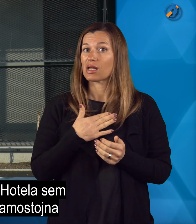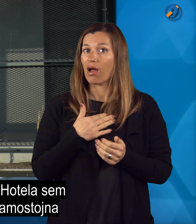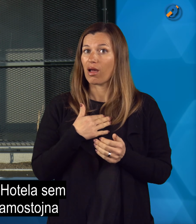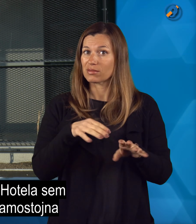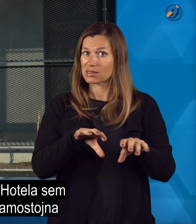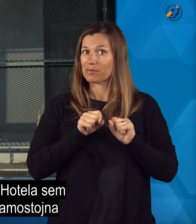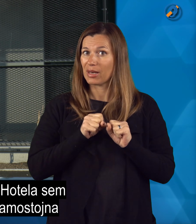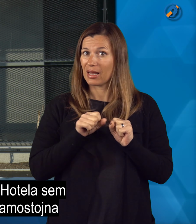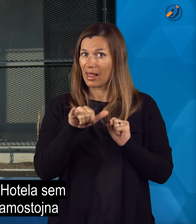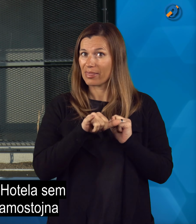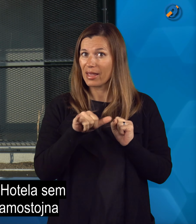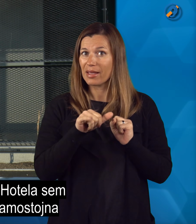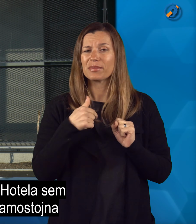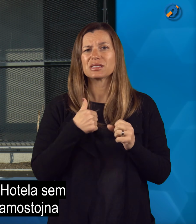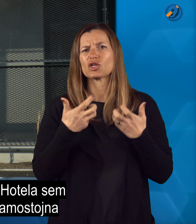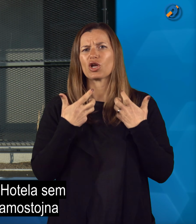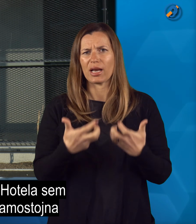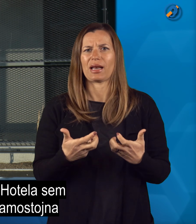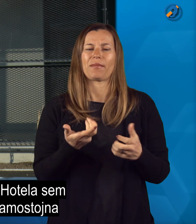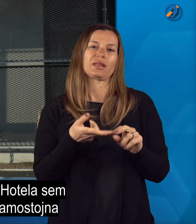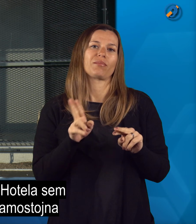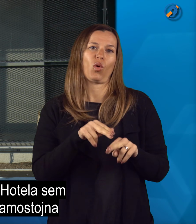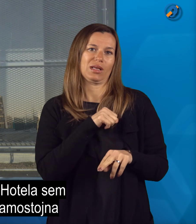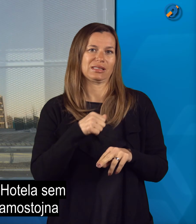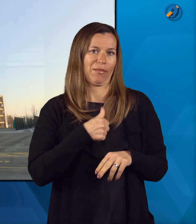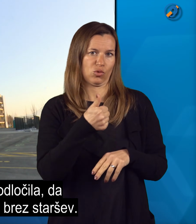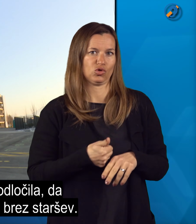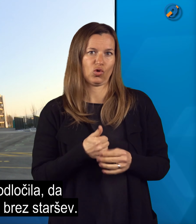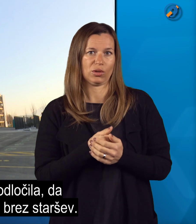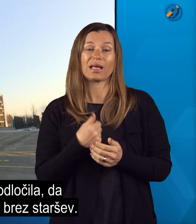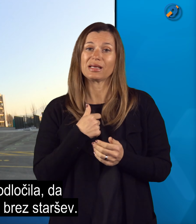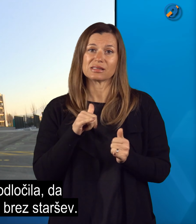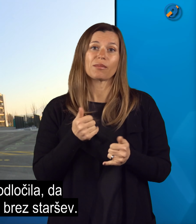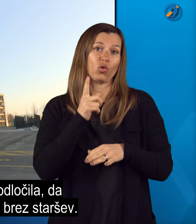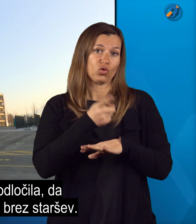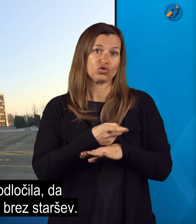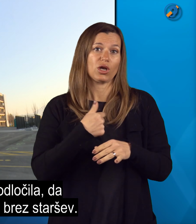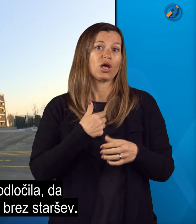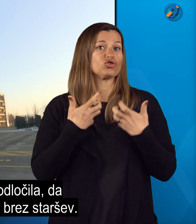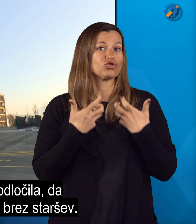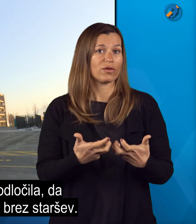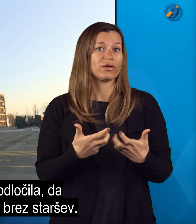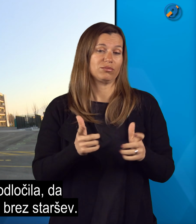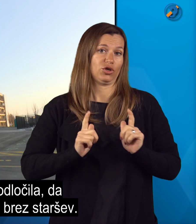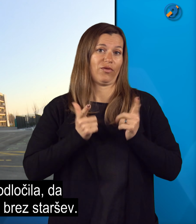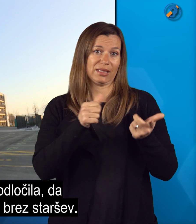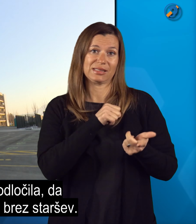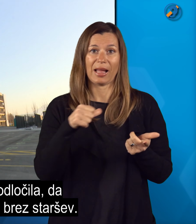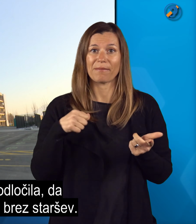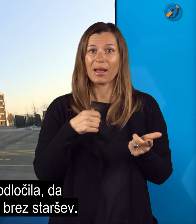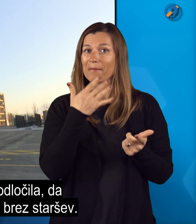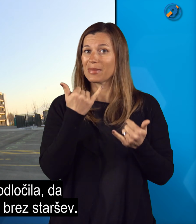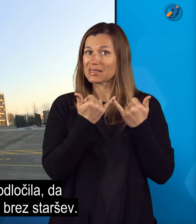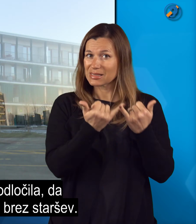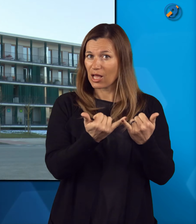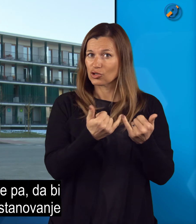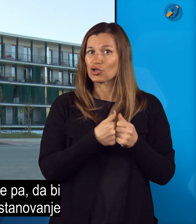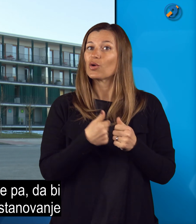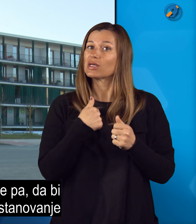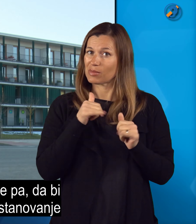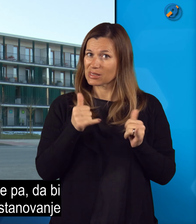Zakaj sem šla v najem? Hotela sem biti malo bolj samostojna in sem se pač odločila, da želim živeti sama, brez